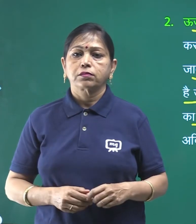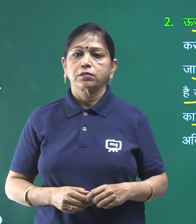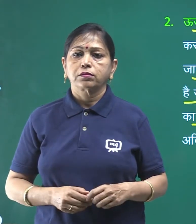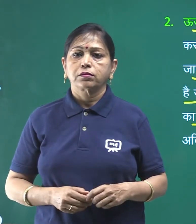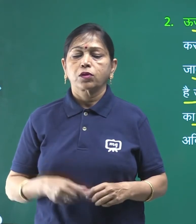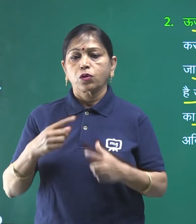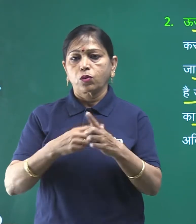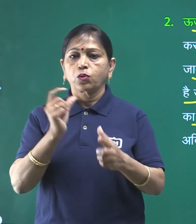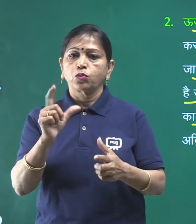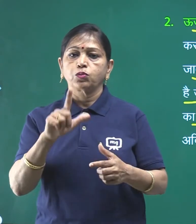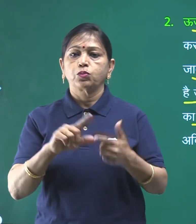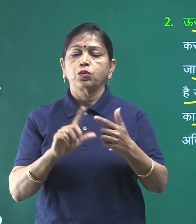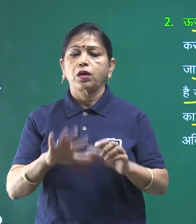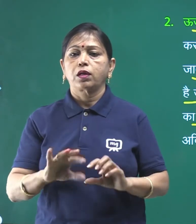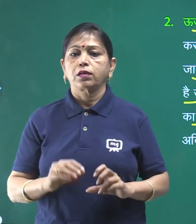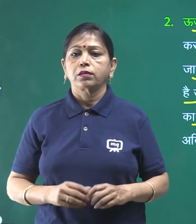जूल है।